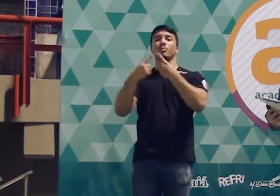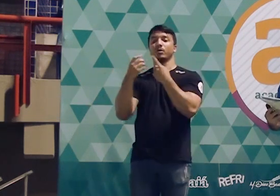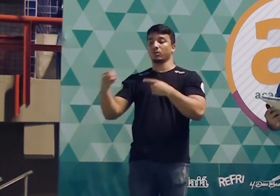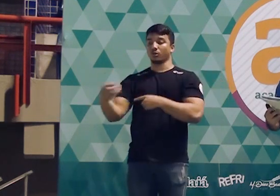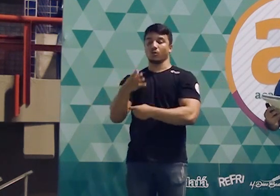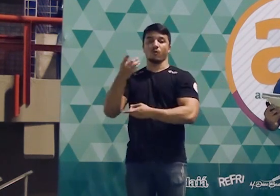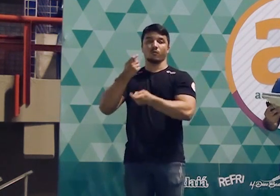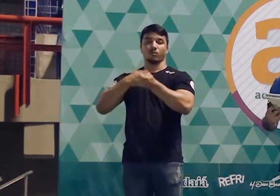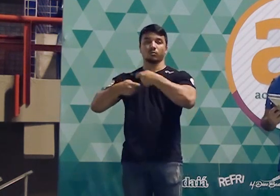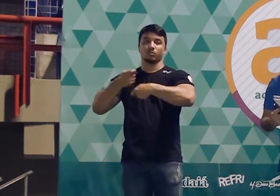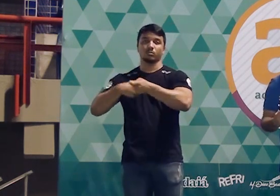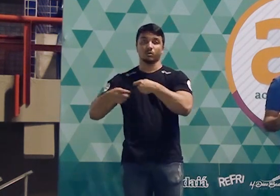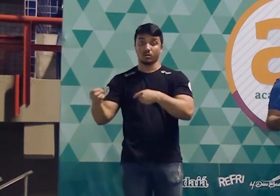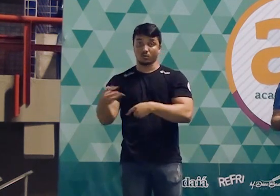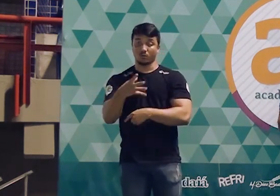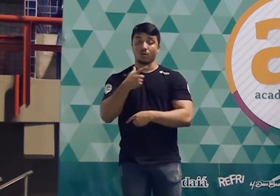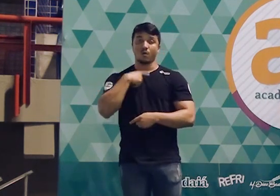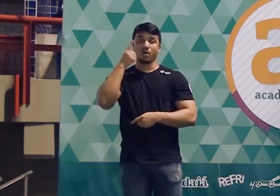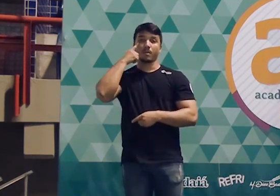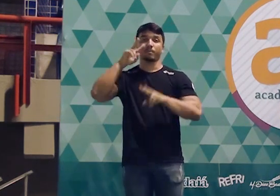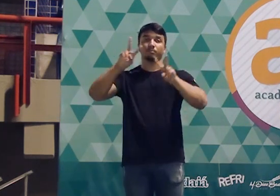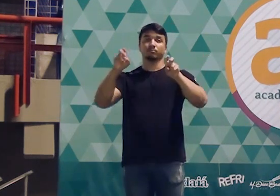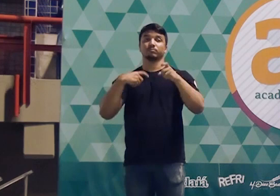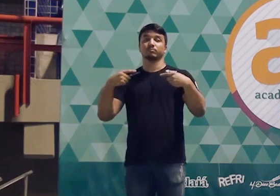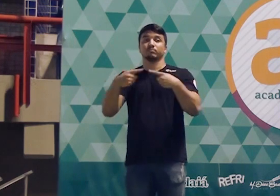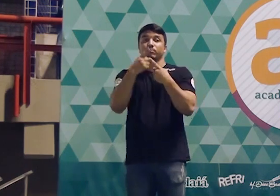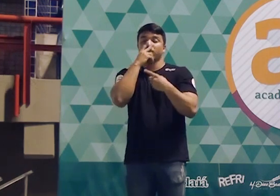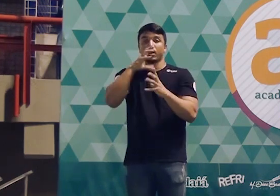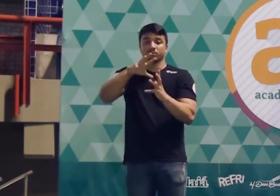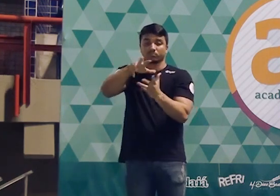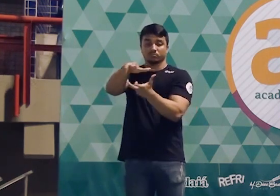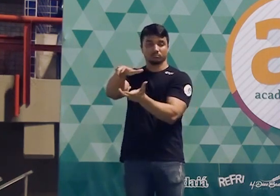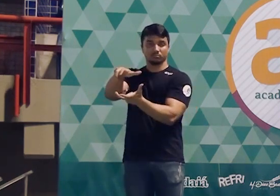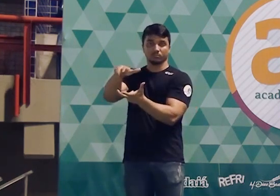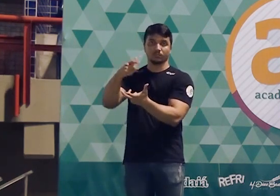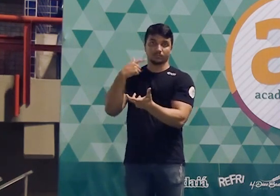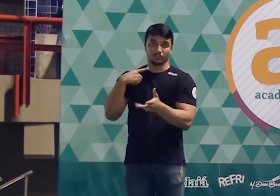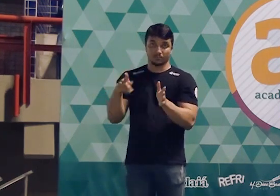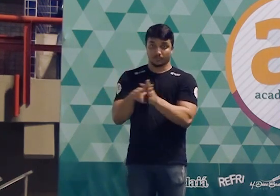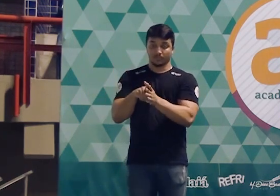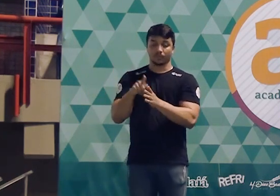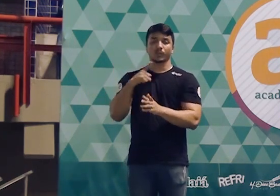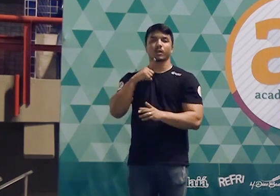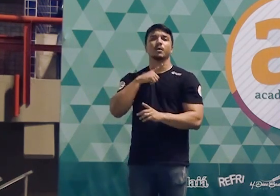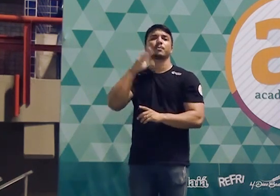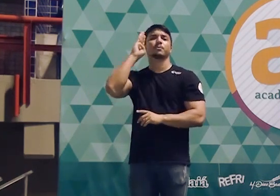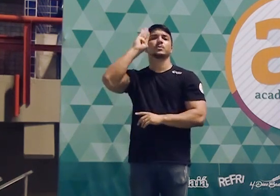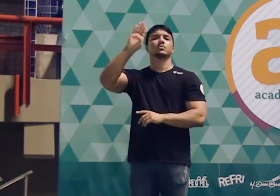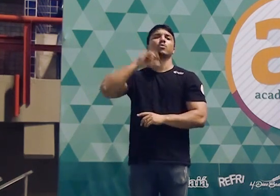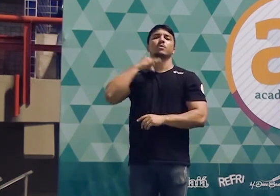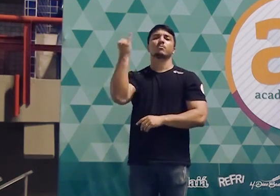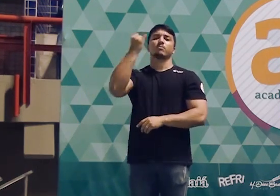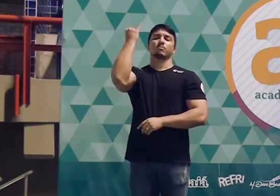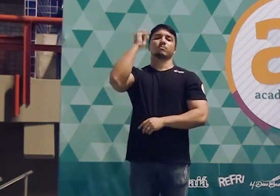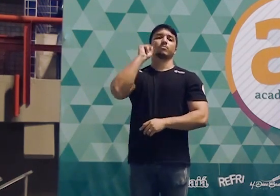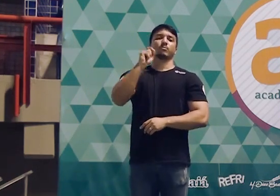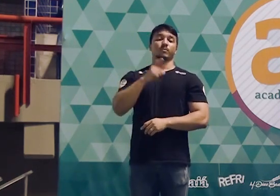nova economia, essa economia mais globalizada. E aí o que é que mais é